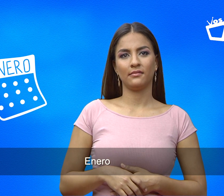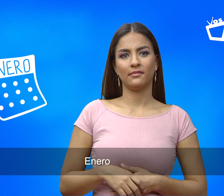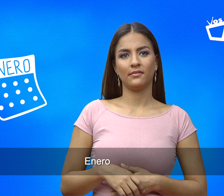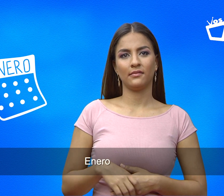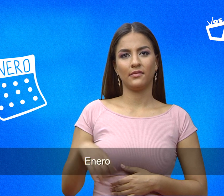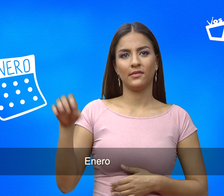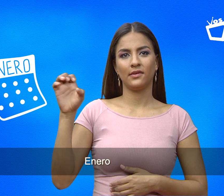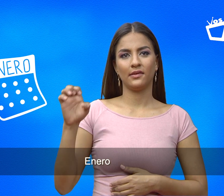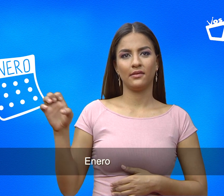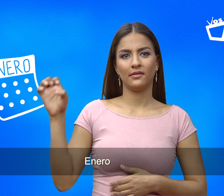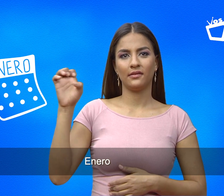enero